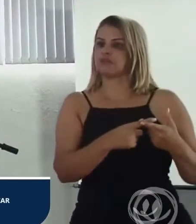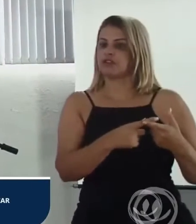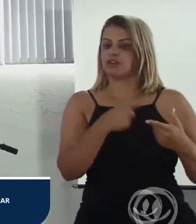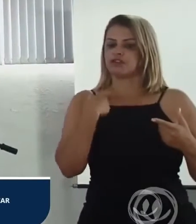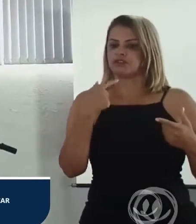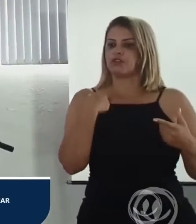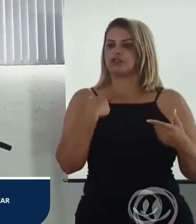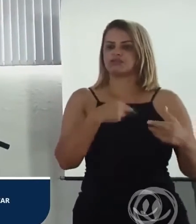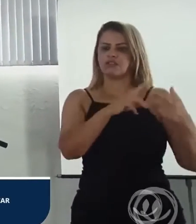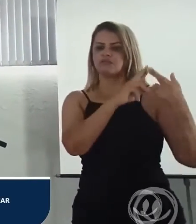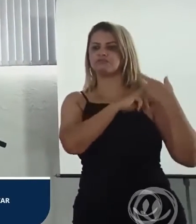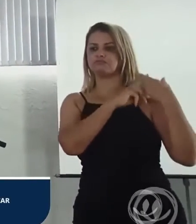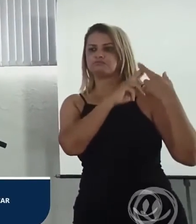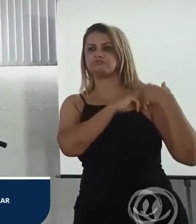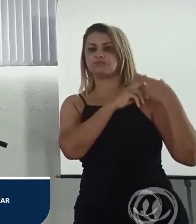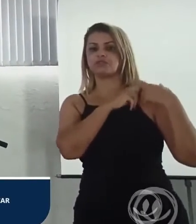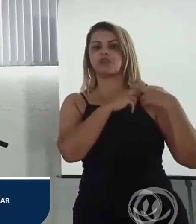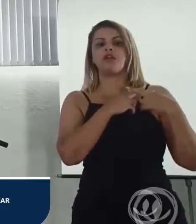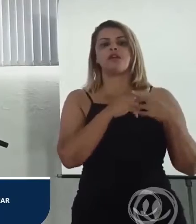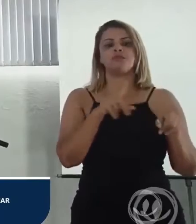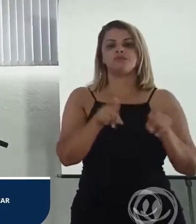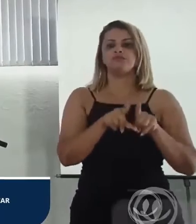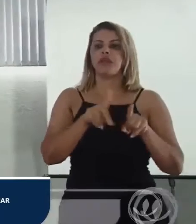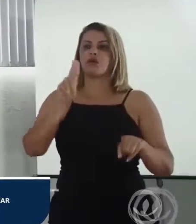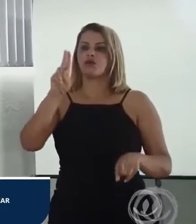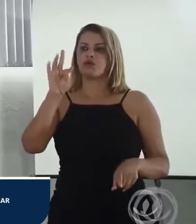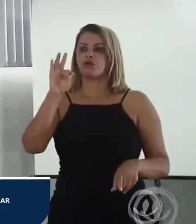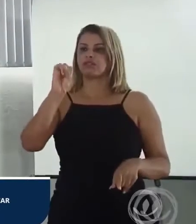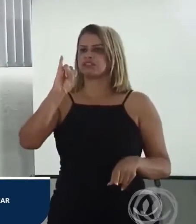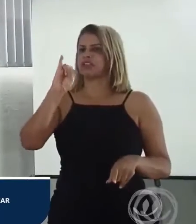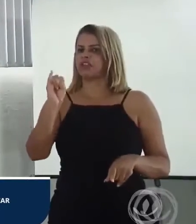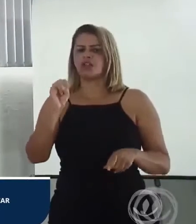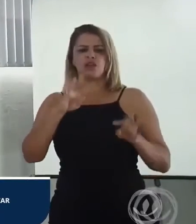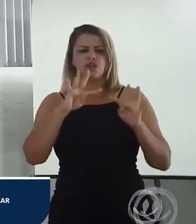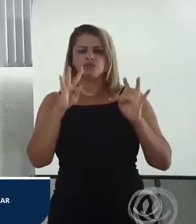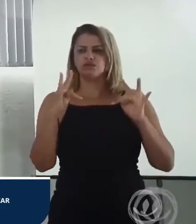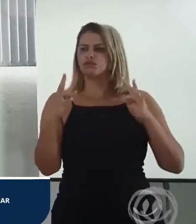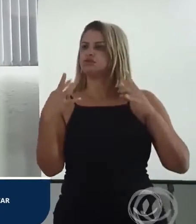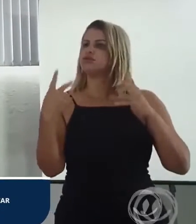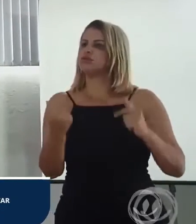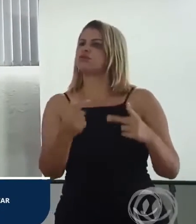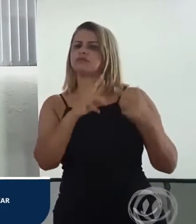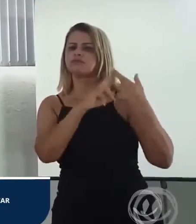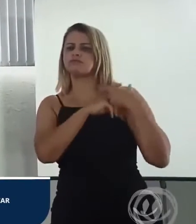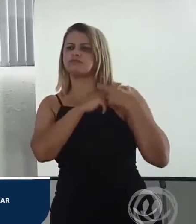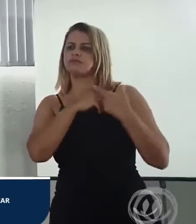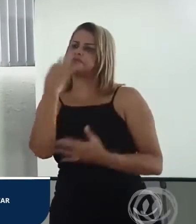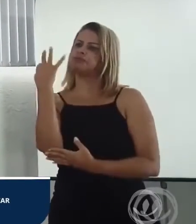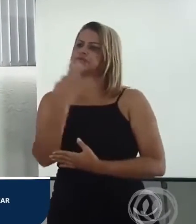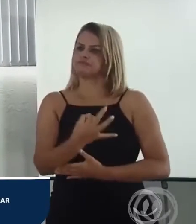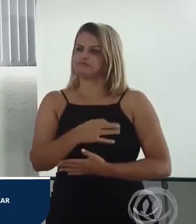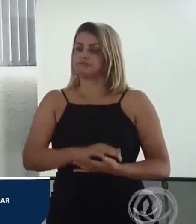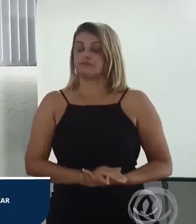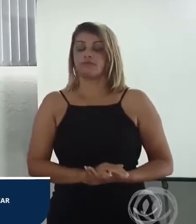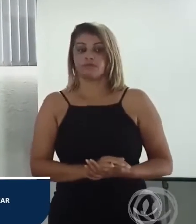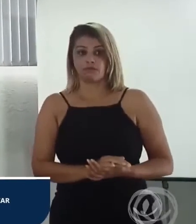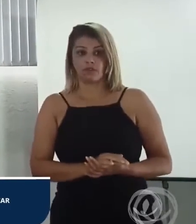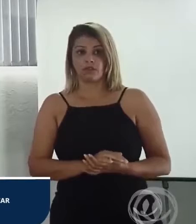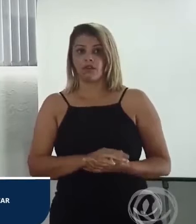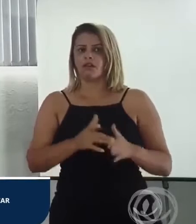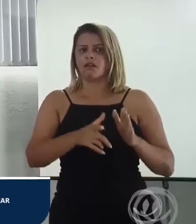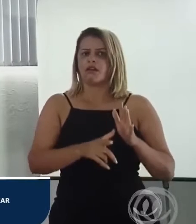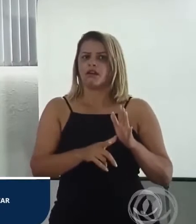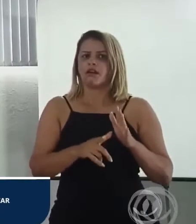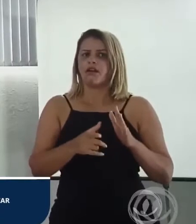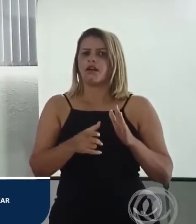a questão de leitos de UTI, de insumos e tudo mais. Antes de falar o que, que será fechado, eu vou